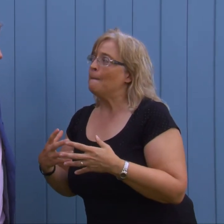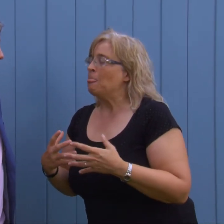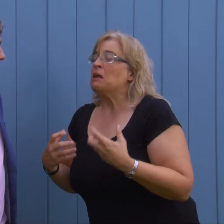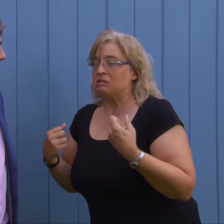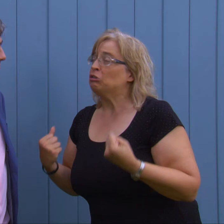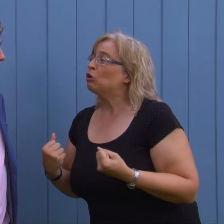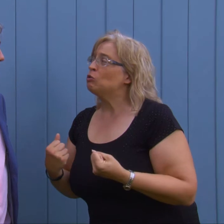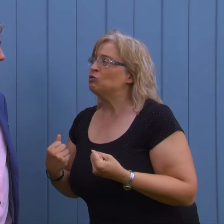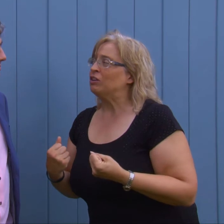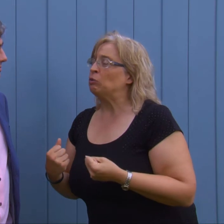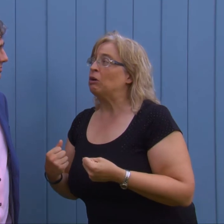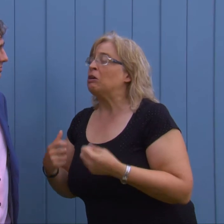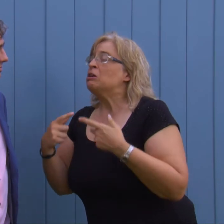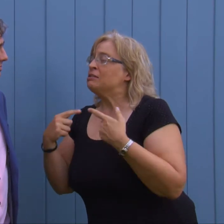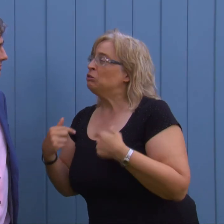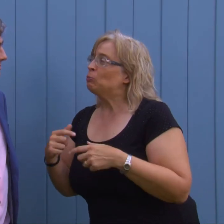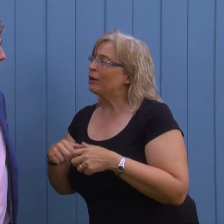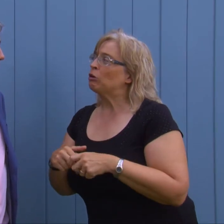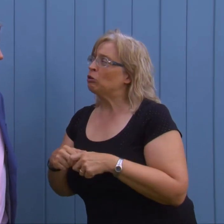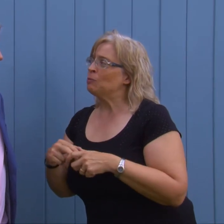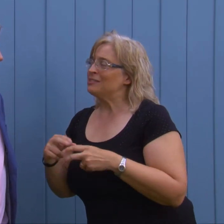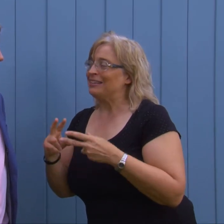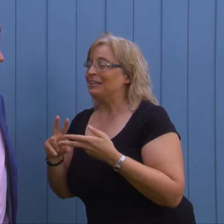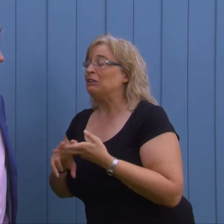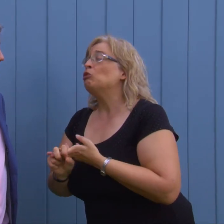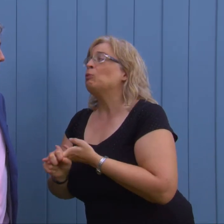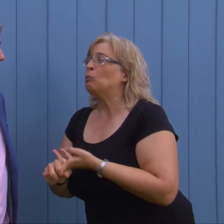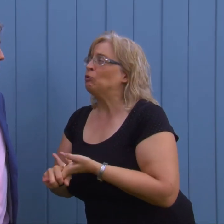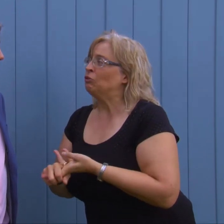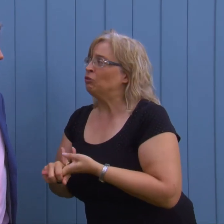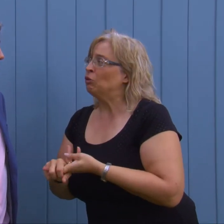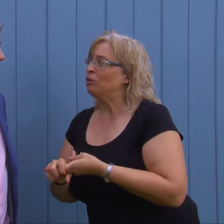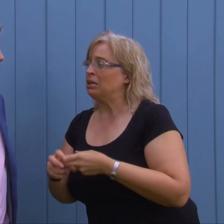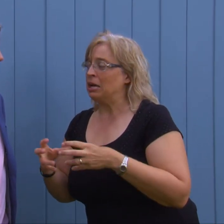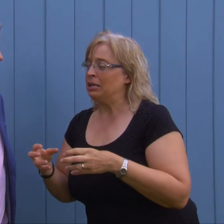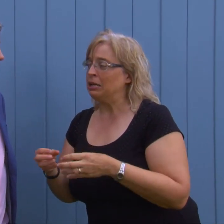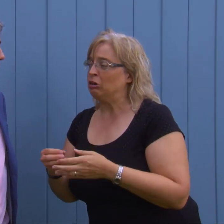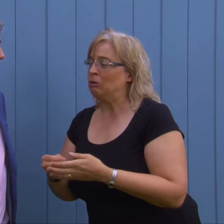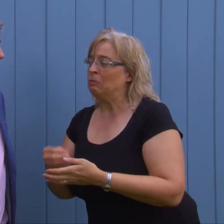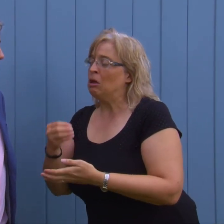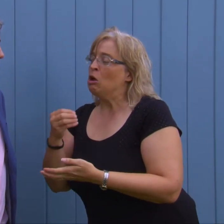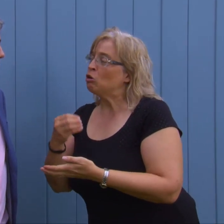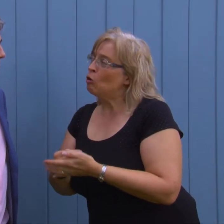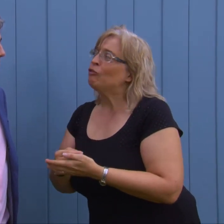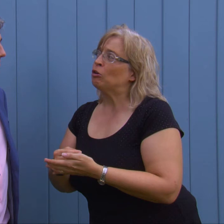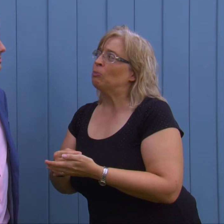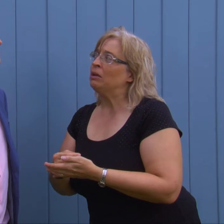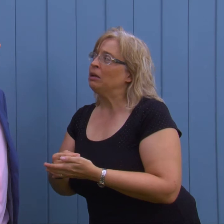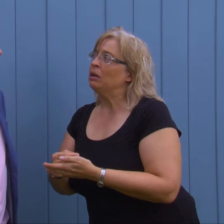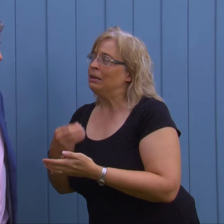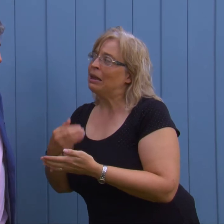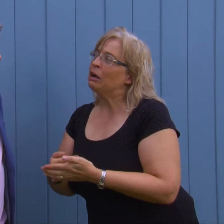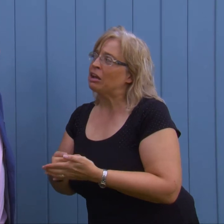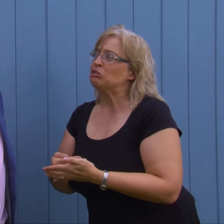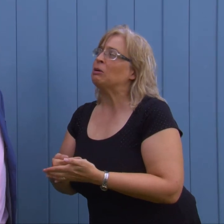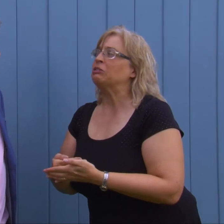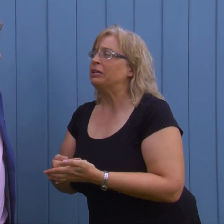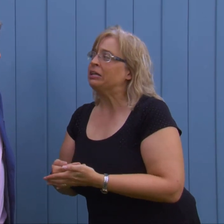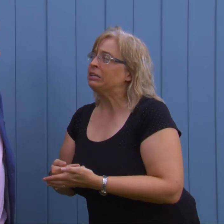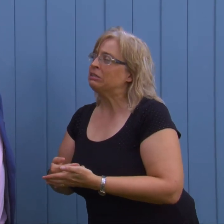victoire. Ce qui nous préoccupe, c'est que les deux propositions qui allaient comme confirmer l'engagement de l'Église